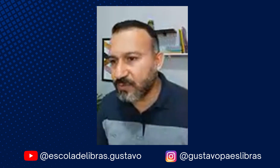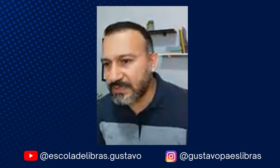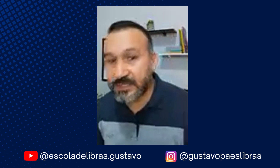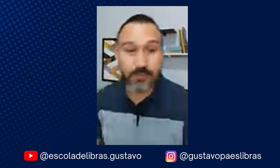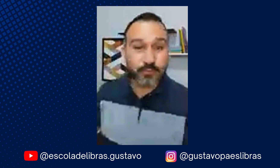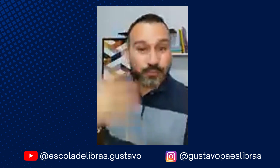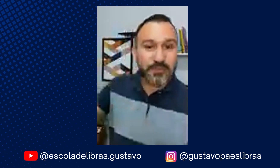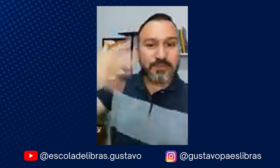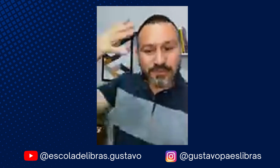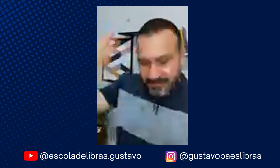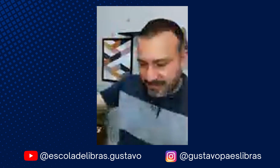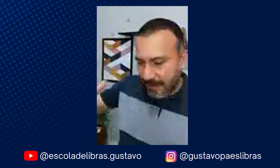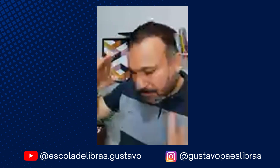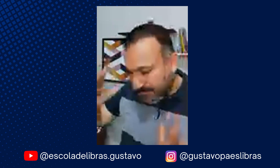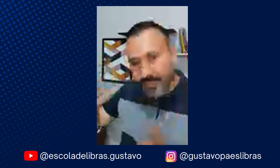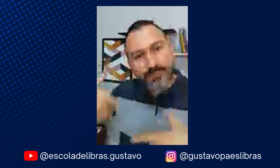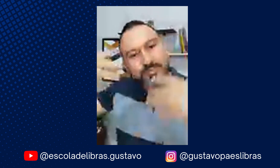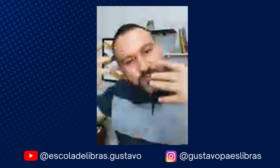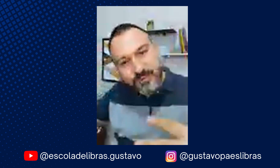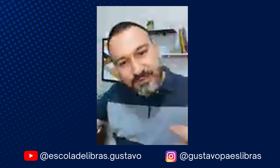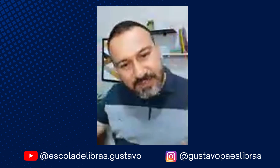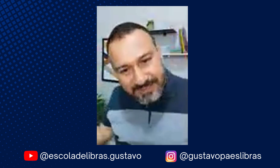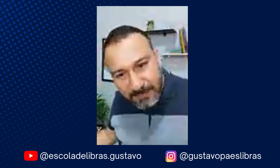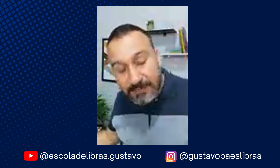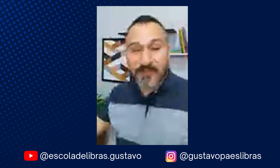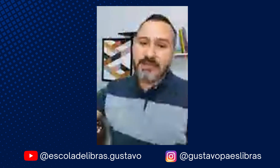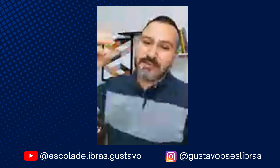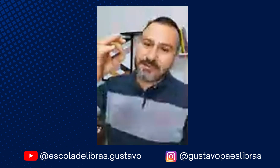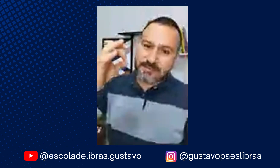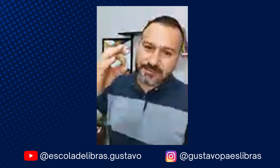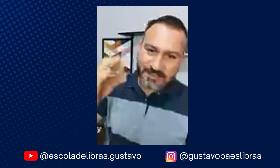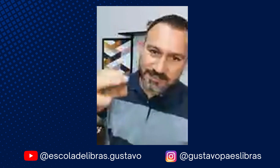outras coisas. Tudo isso você aprende nos nossos